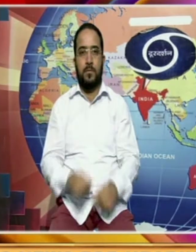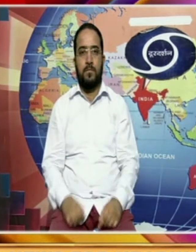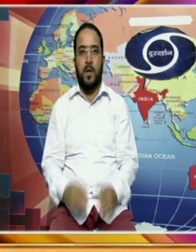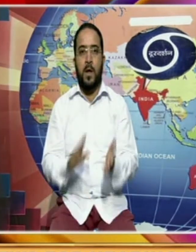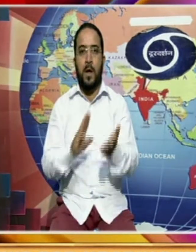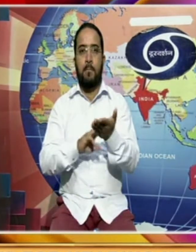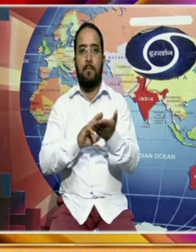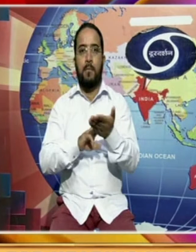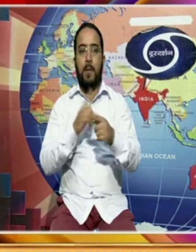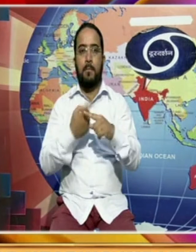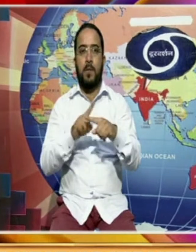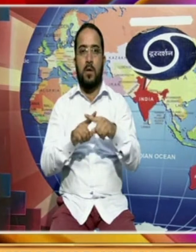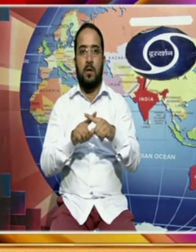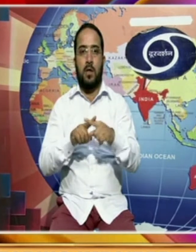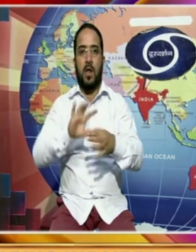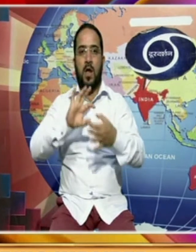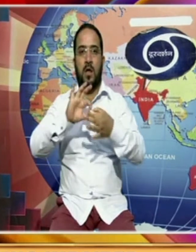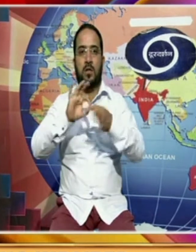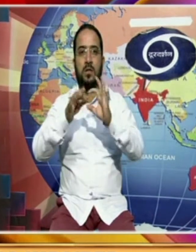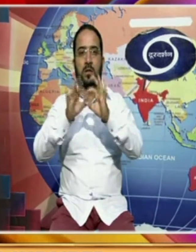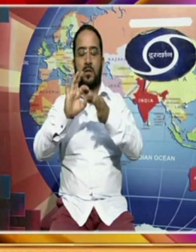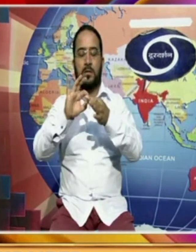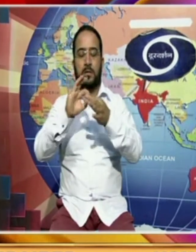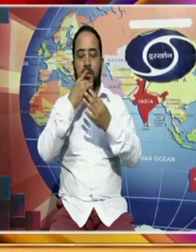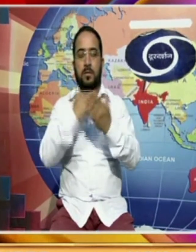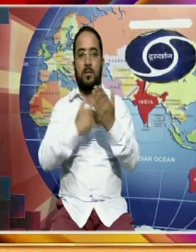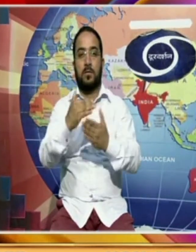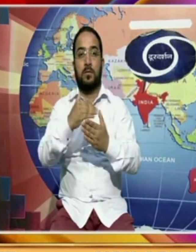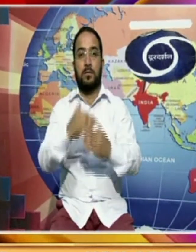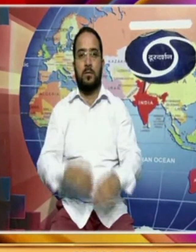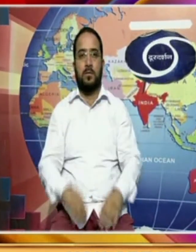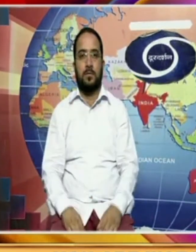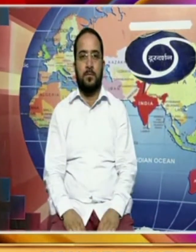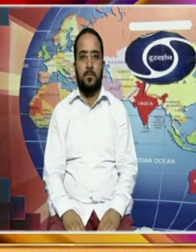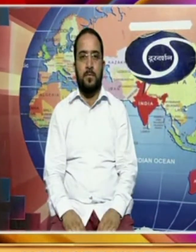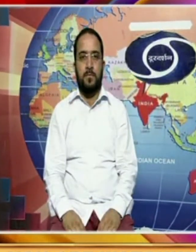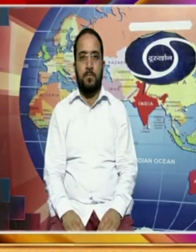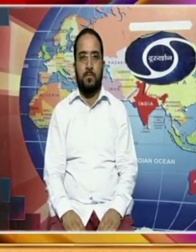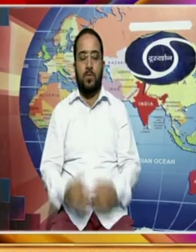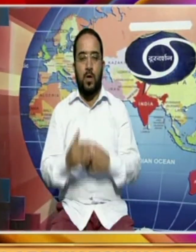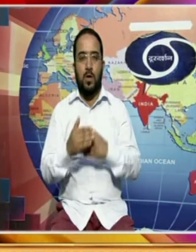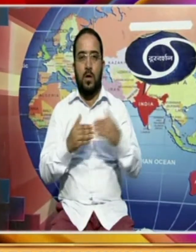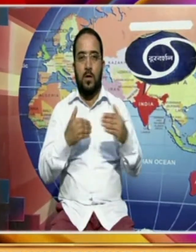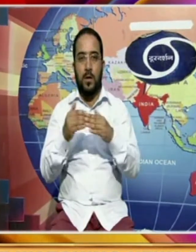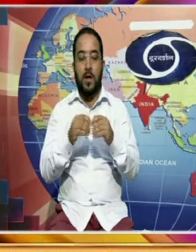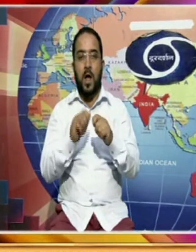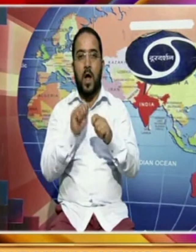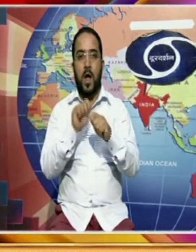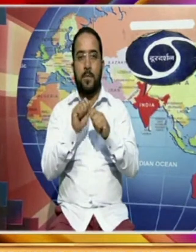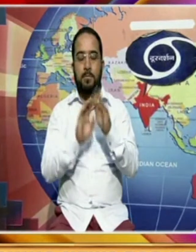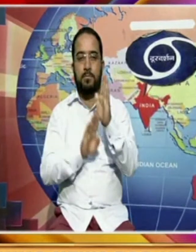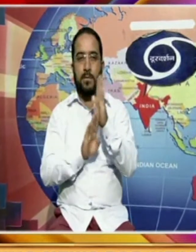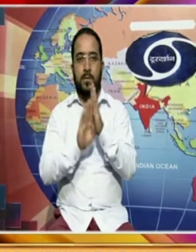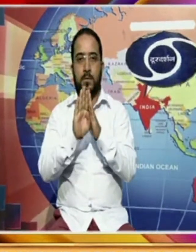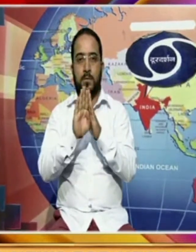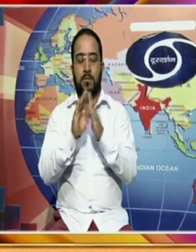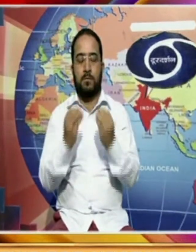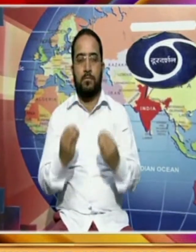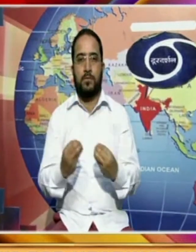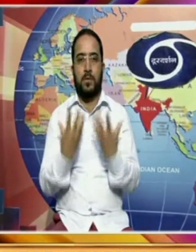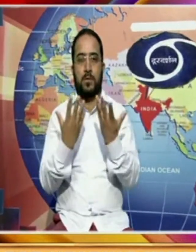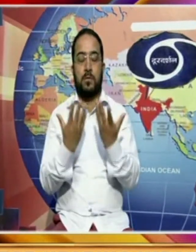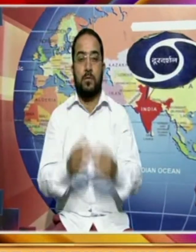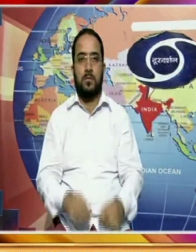मेंबर ममालिक के दरमियान एक नया राबता कायम होने के अलावा तरक्की के मजीद वसाइल भी पैदा किए जाएंगे।